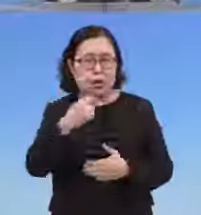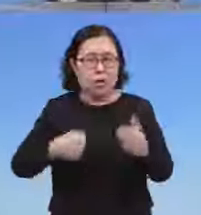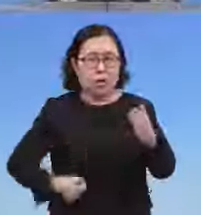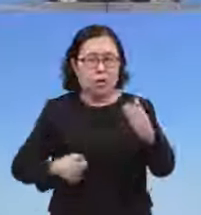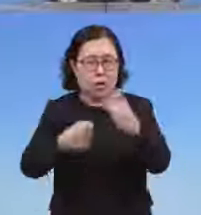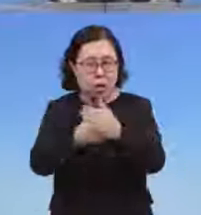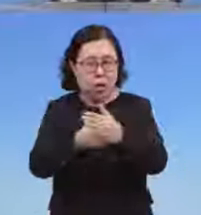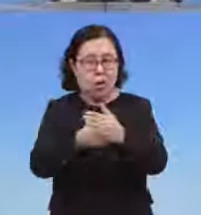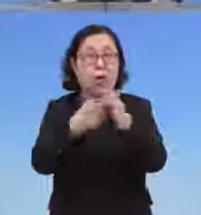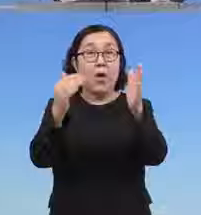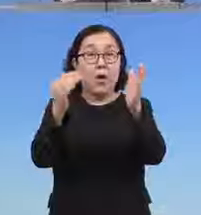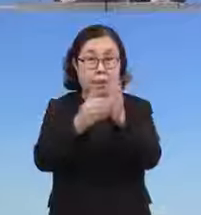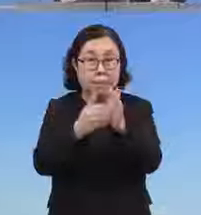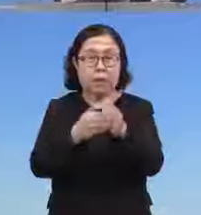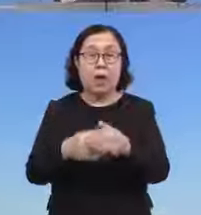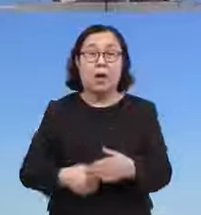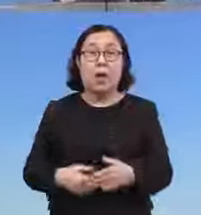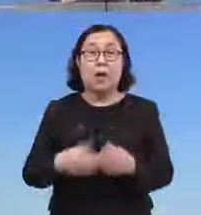거 아닙니까?